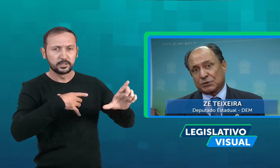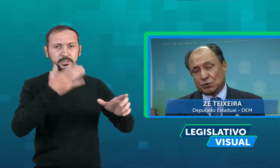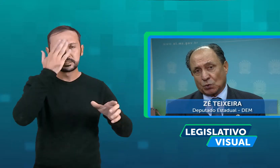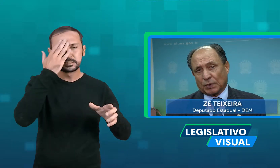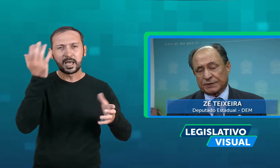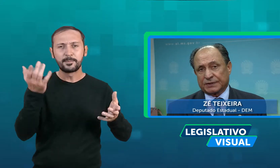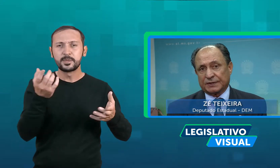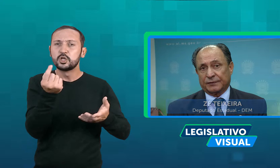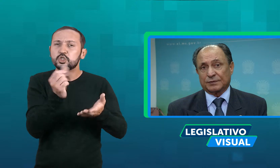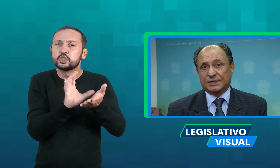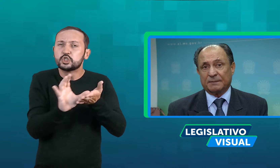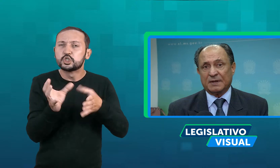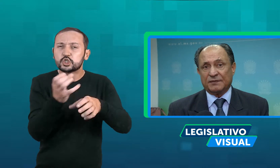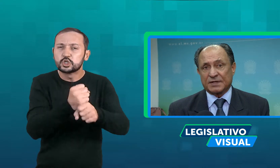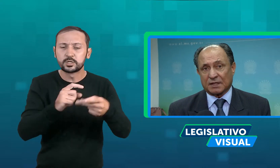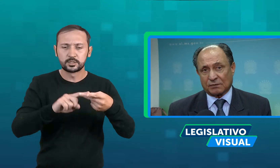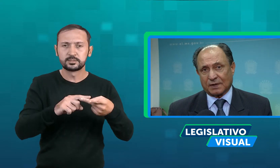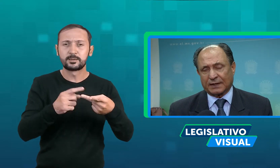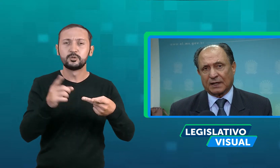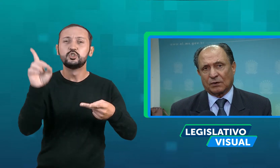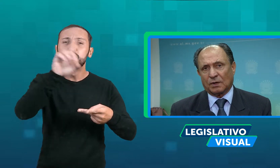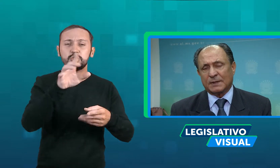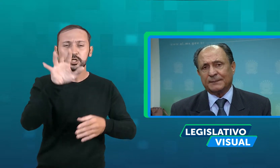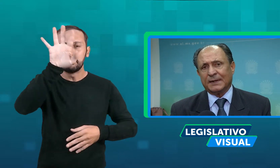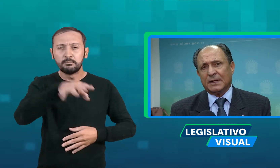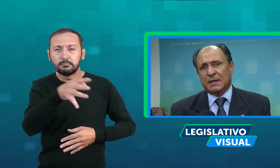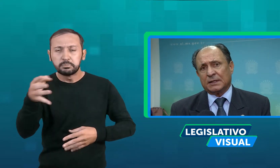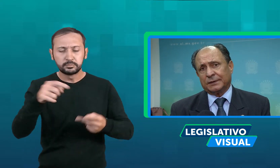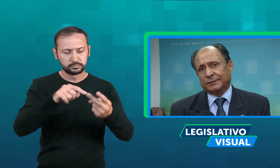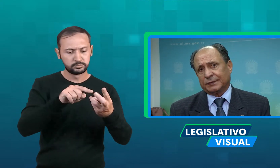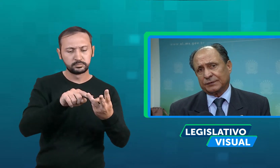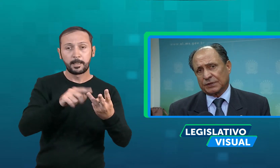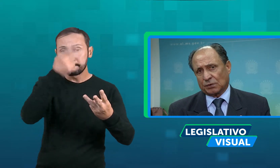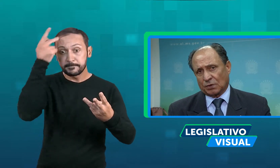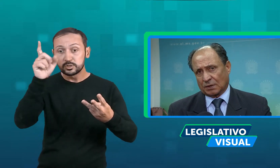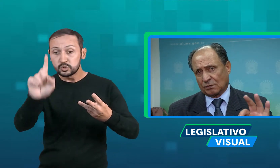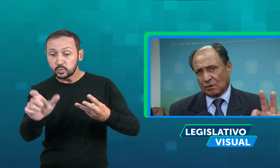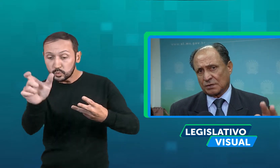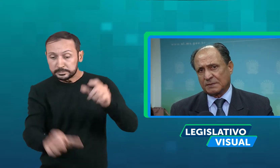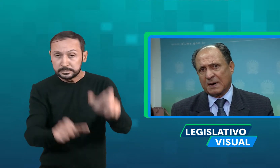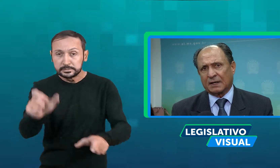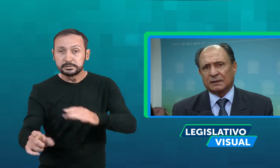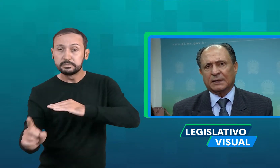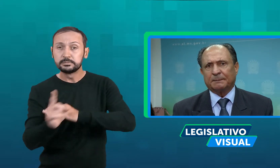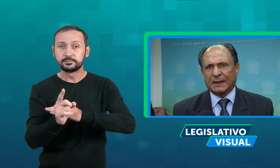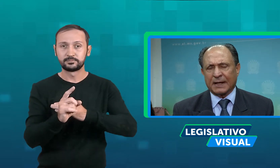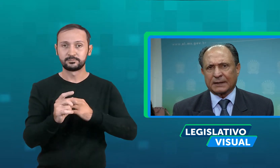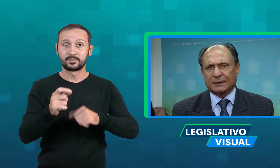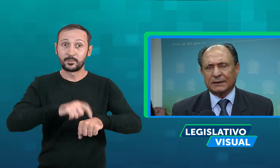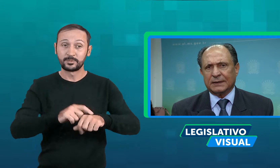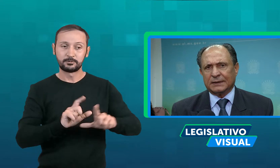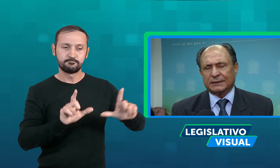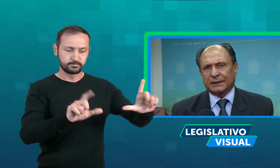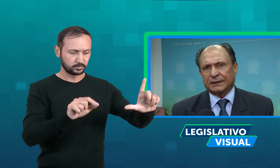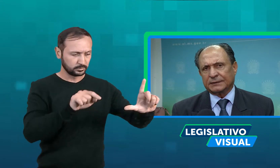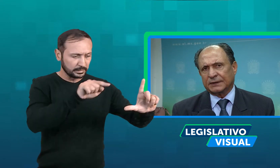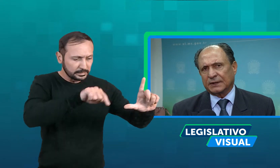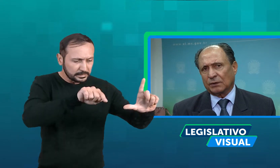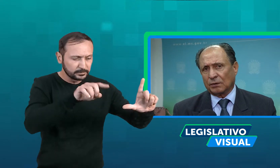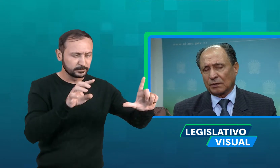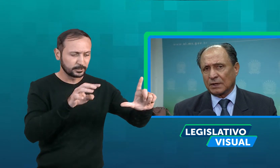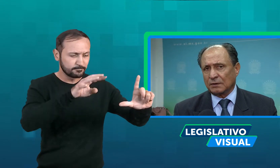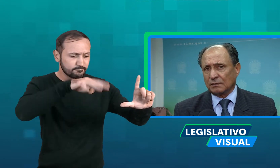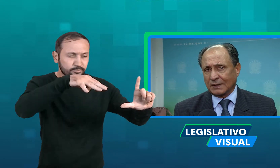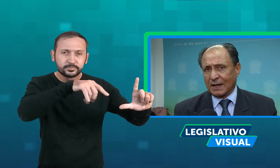as pessoas que vão ser beneficiadas com aquela obra. Então, quando você coloca o código de barra na placa, você